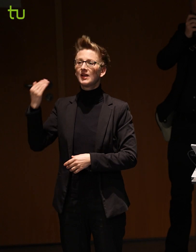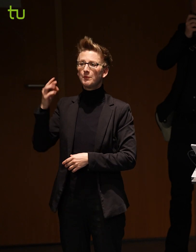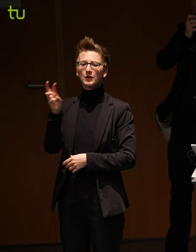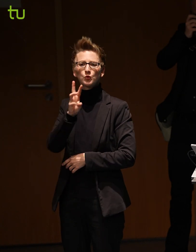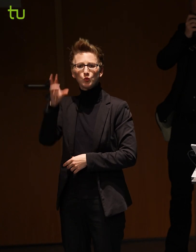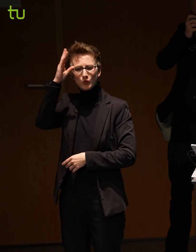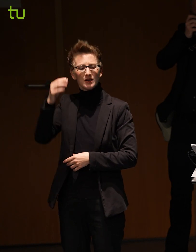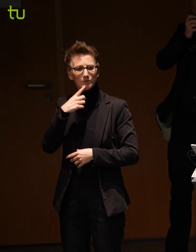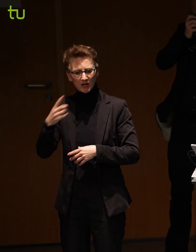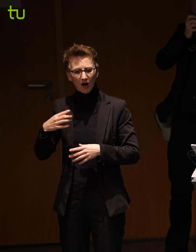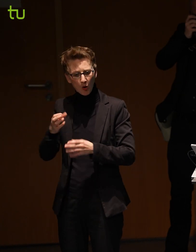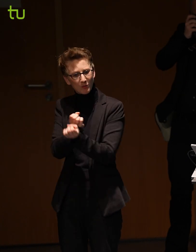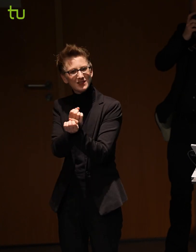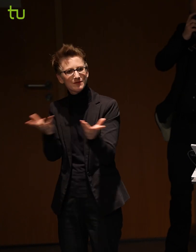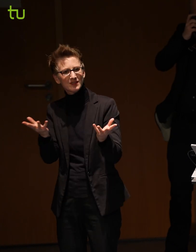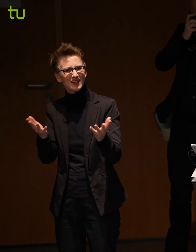Diversitätsdiskurses unserer Tage.